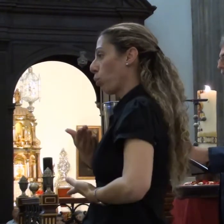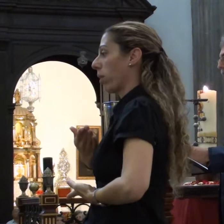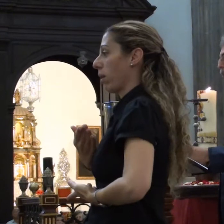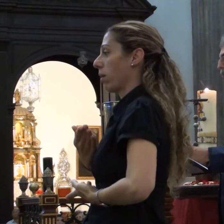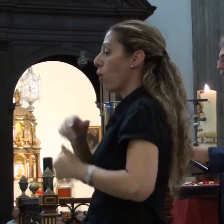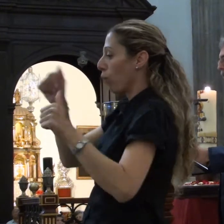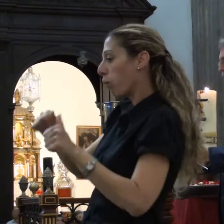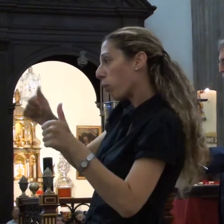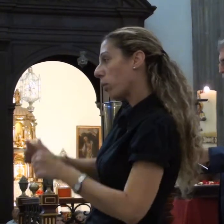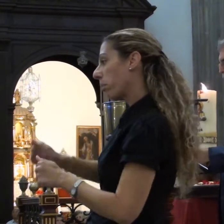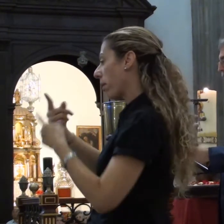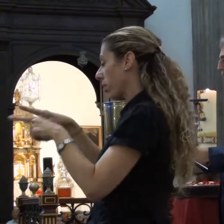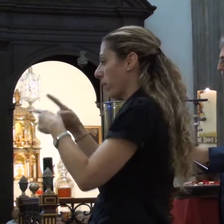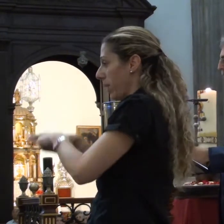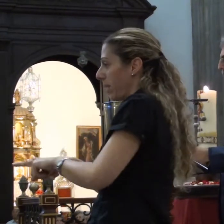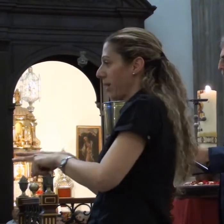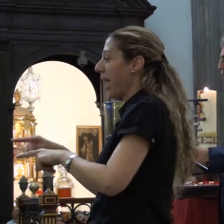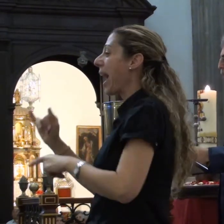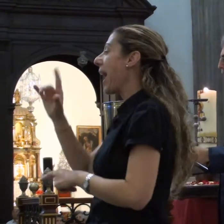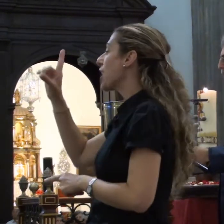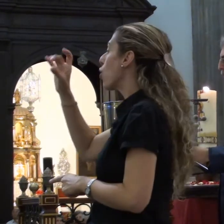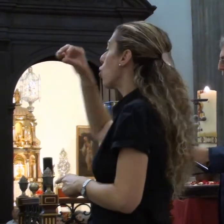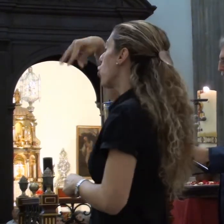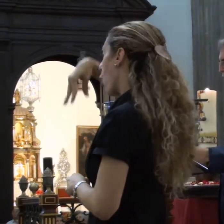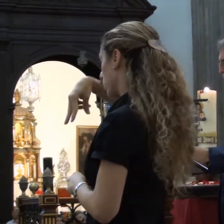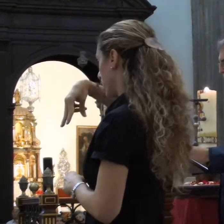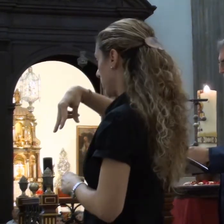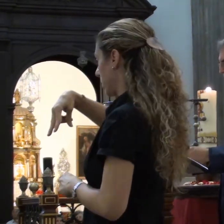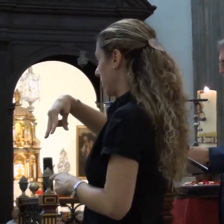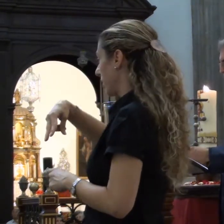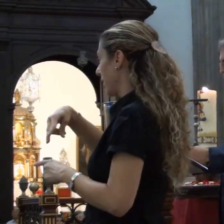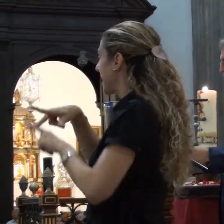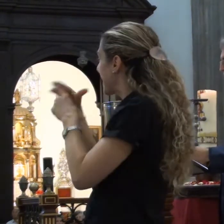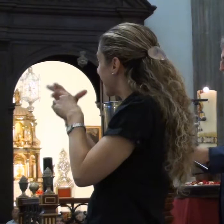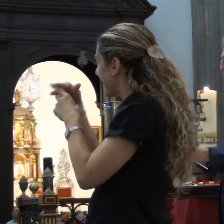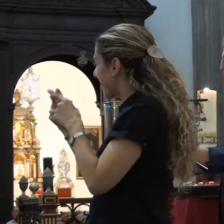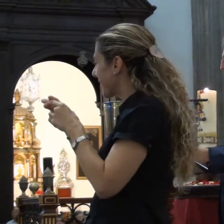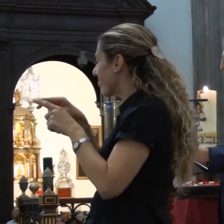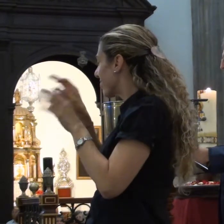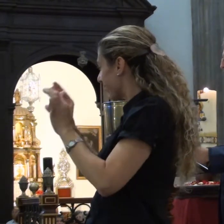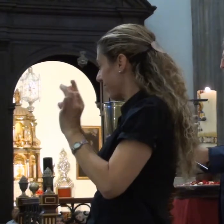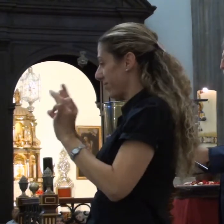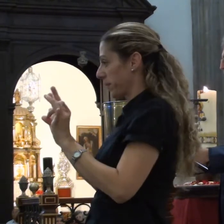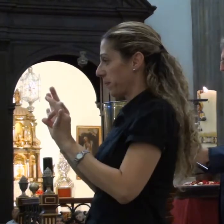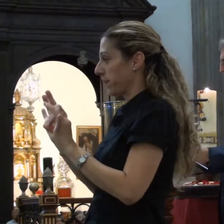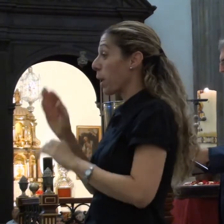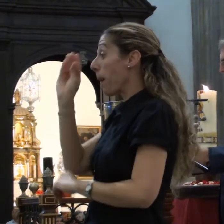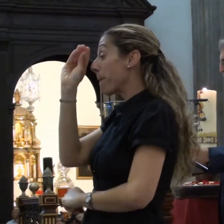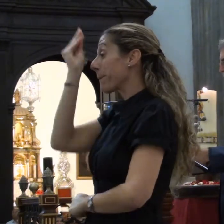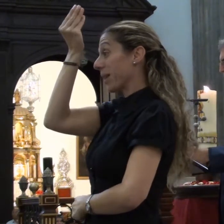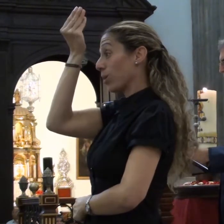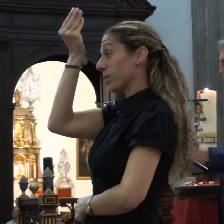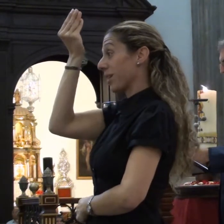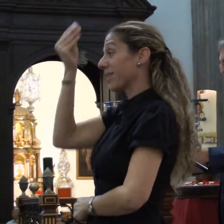otorga un don un carisma un instrumento especial Pentecostal